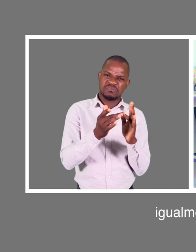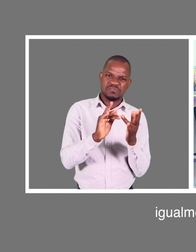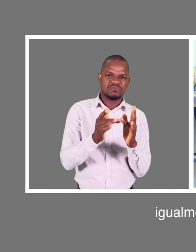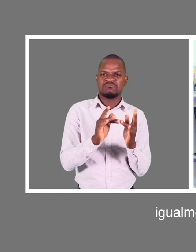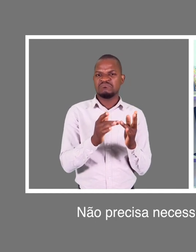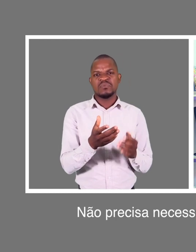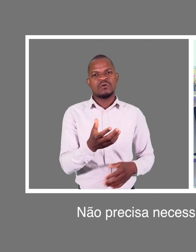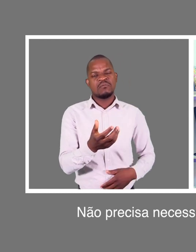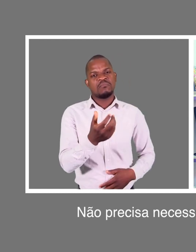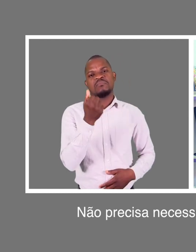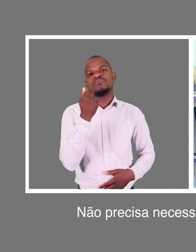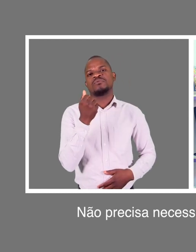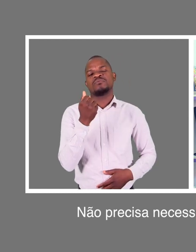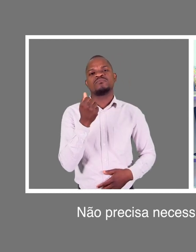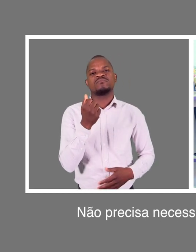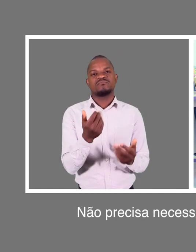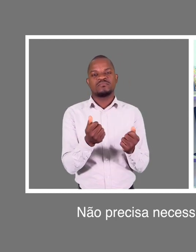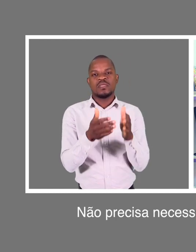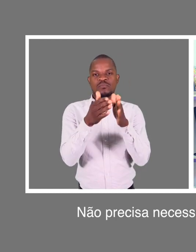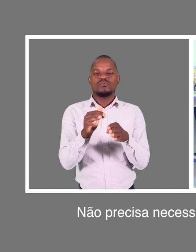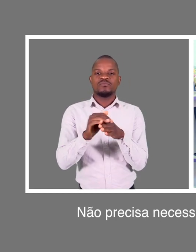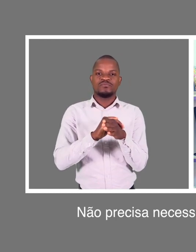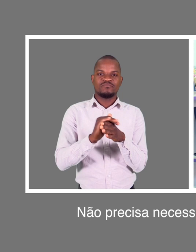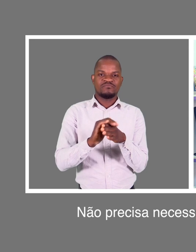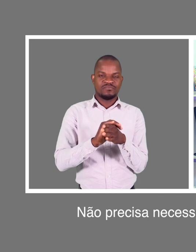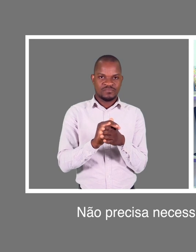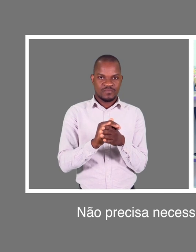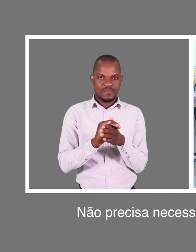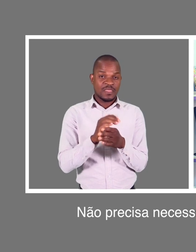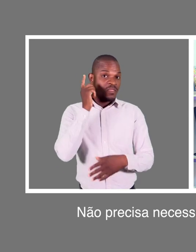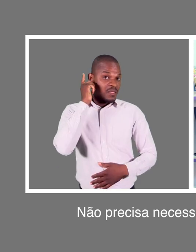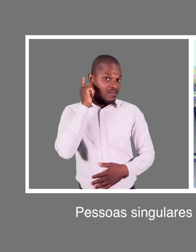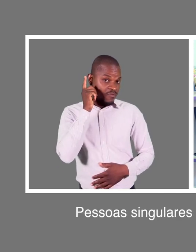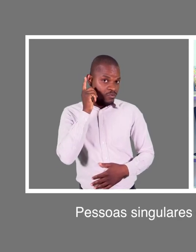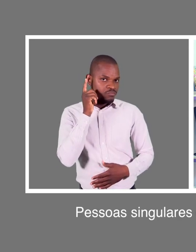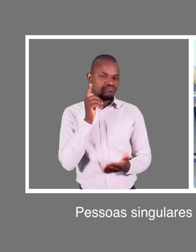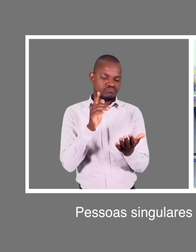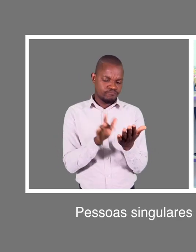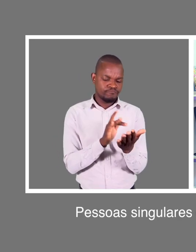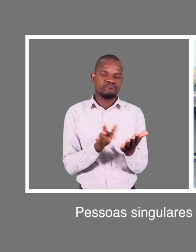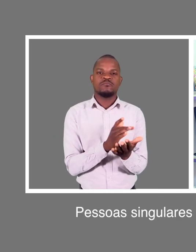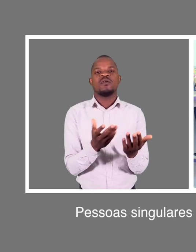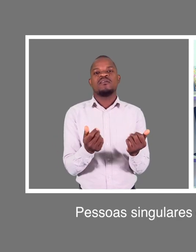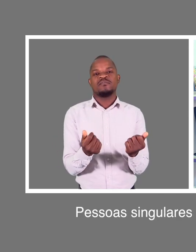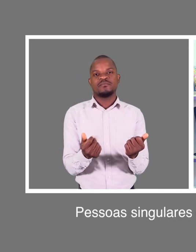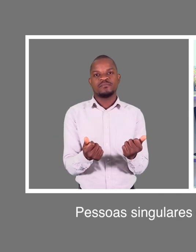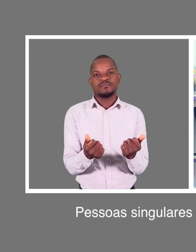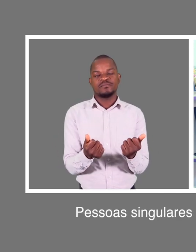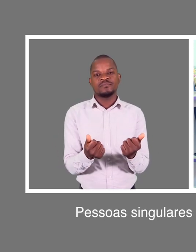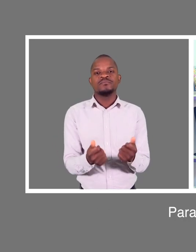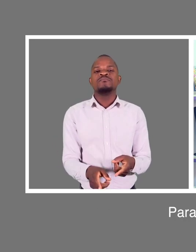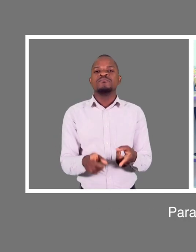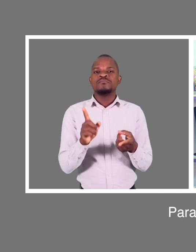têm mercado. Não precisam necessariamente ser empresas licenciadas, pessoas singulares que tenham algum produto